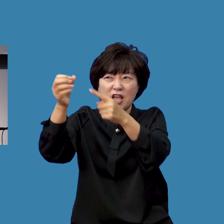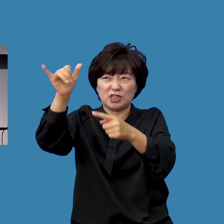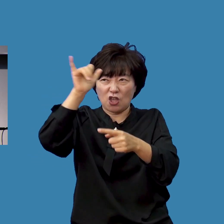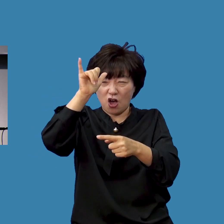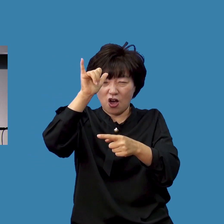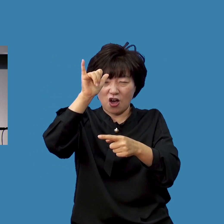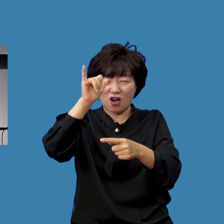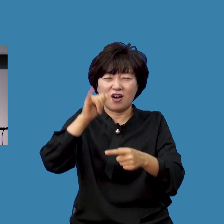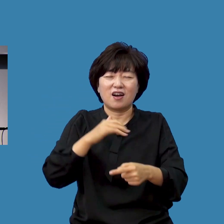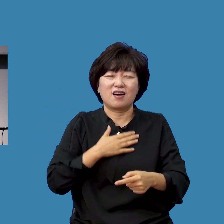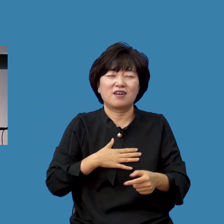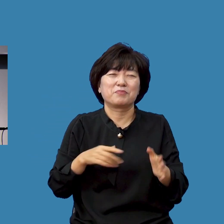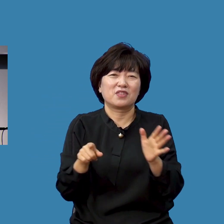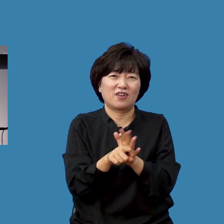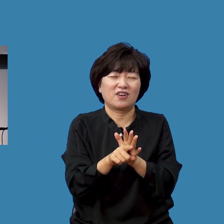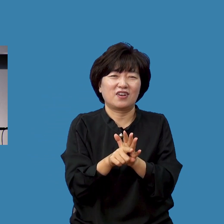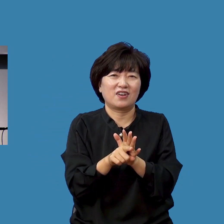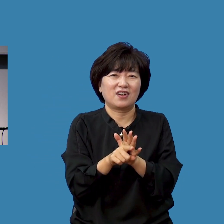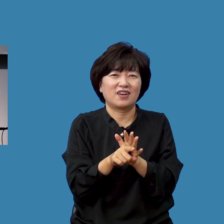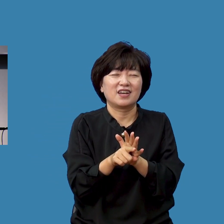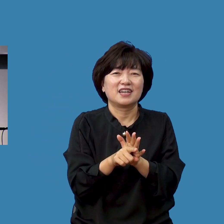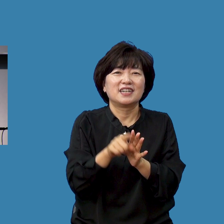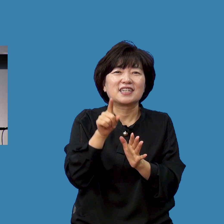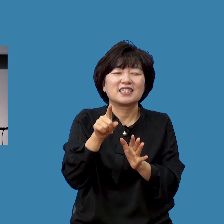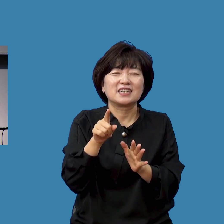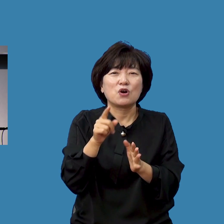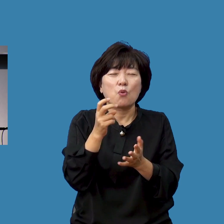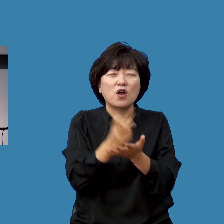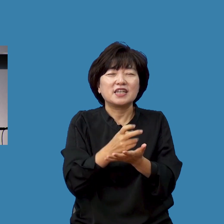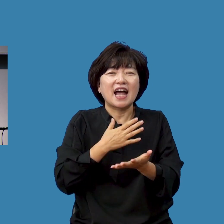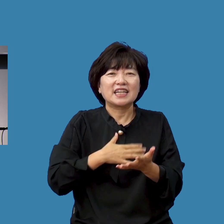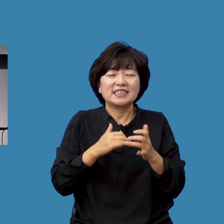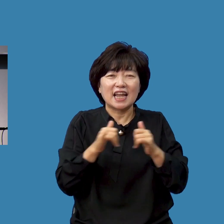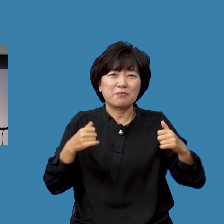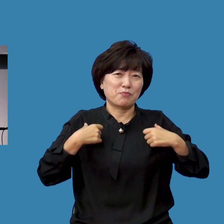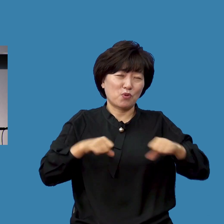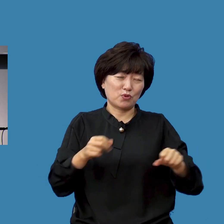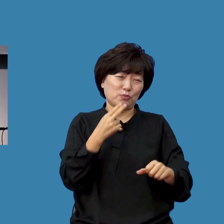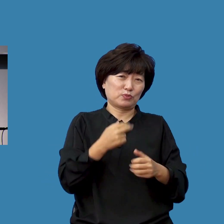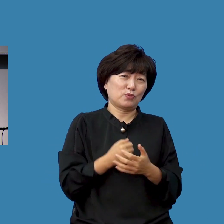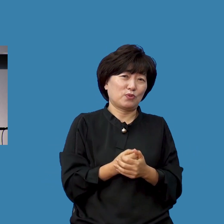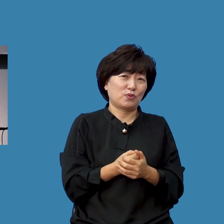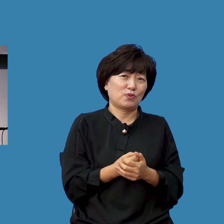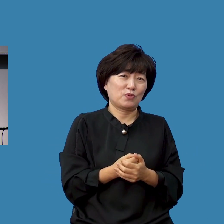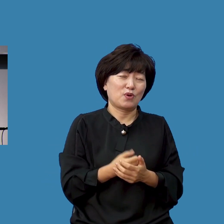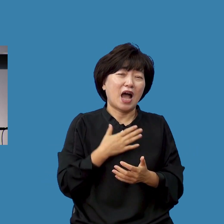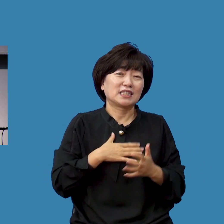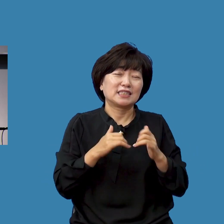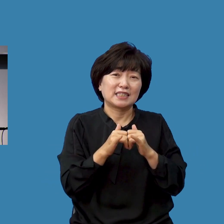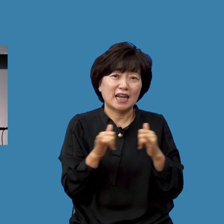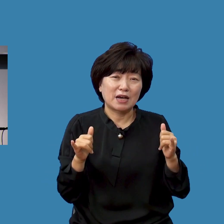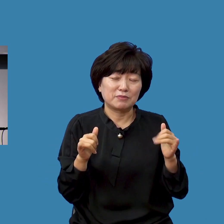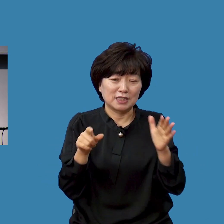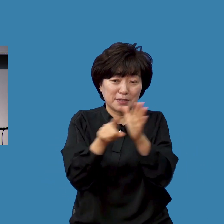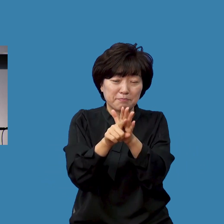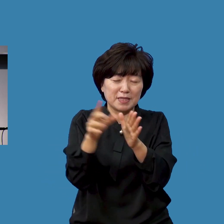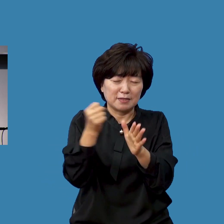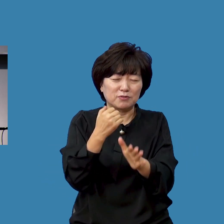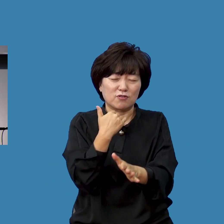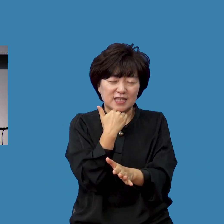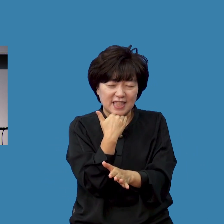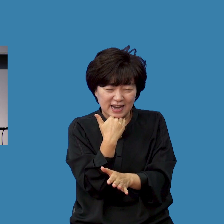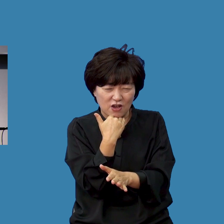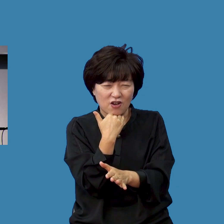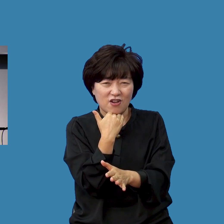열매를 거둔다는 거예요. 이 원리를 아는 사람은요, 포기하지 않아요. 이 원리를 아는 사람은요,